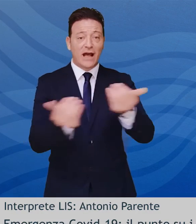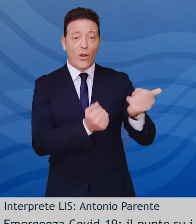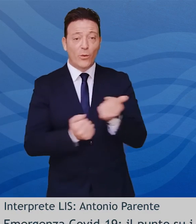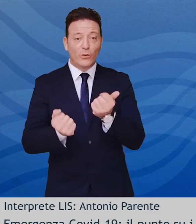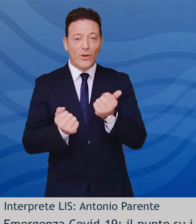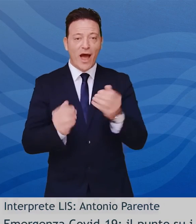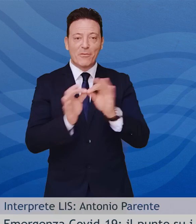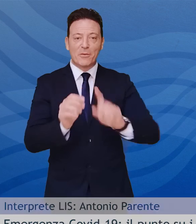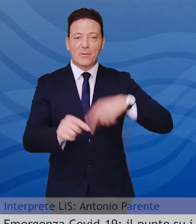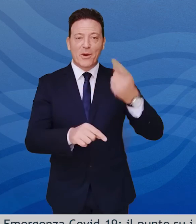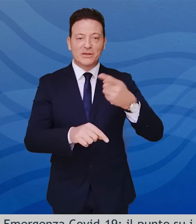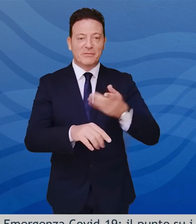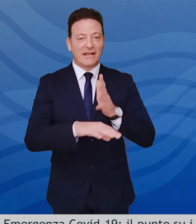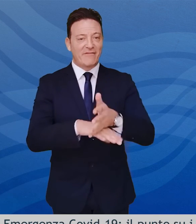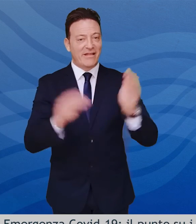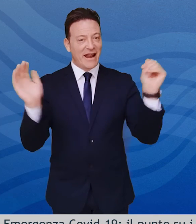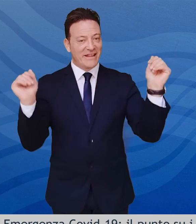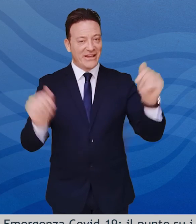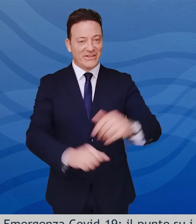appuntamento al prossimo intervento.